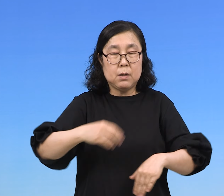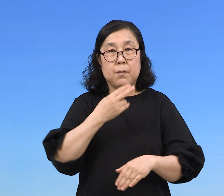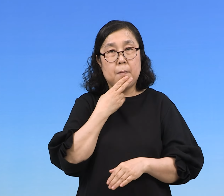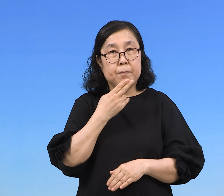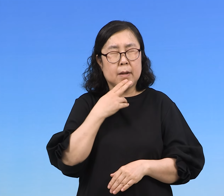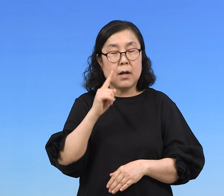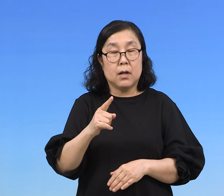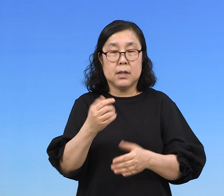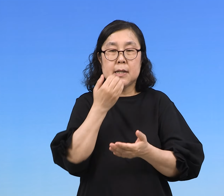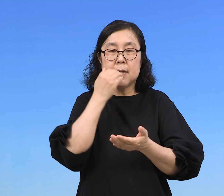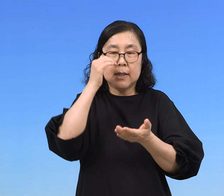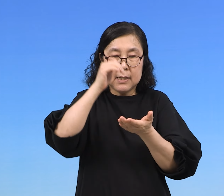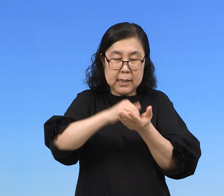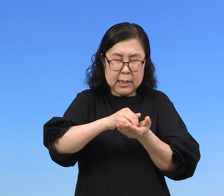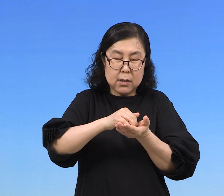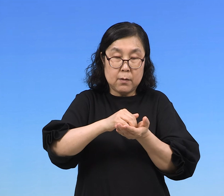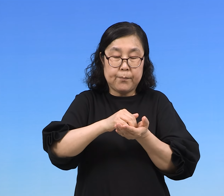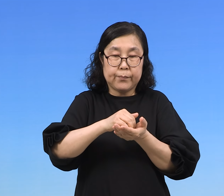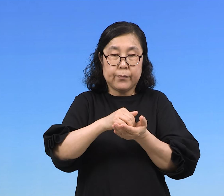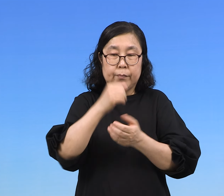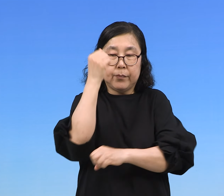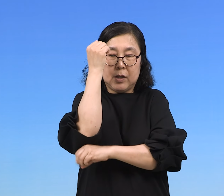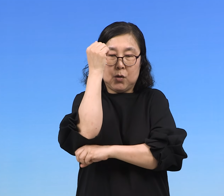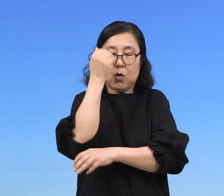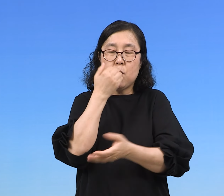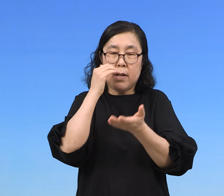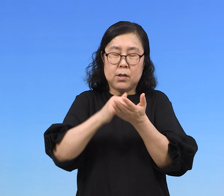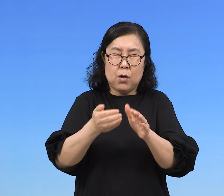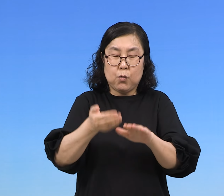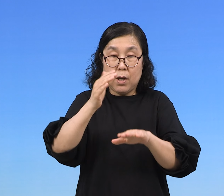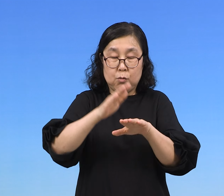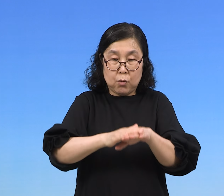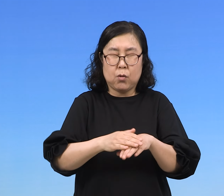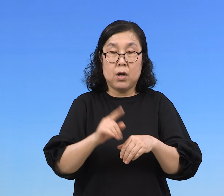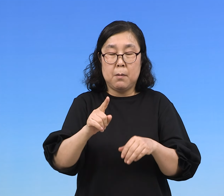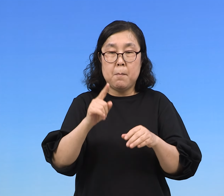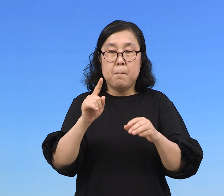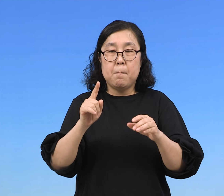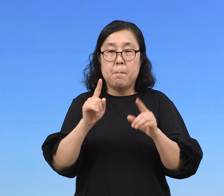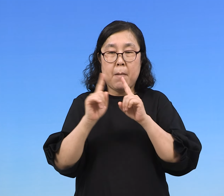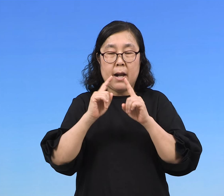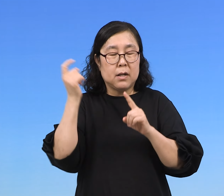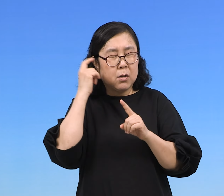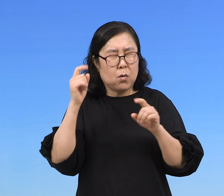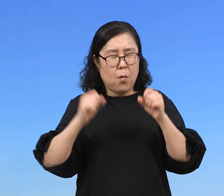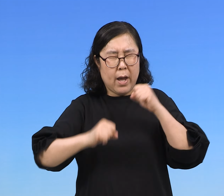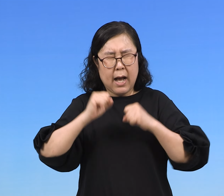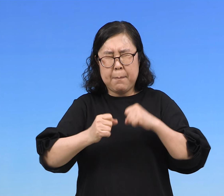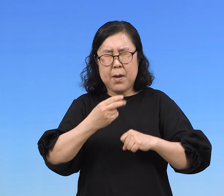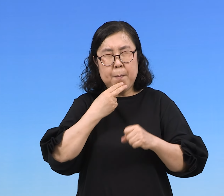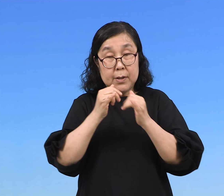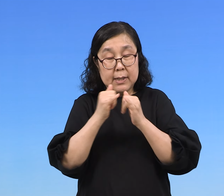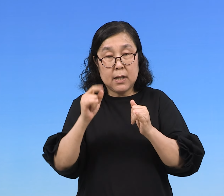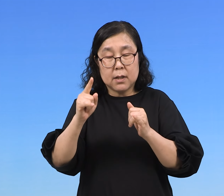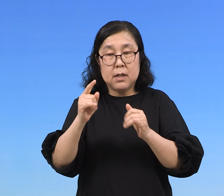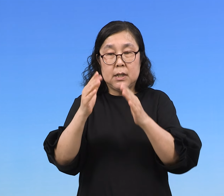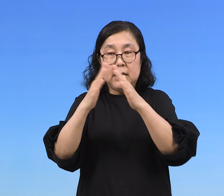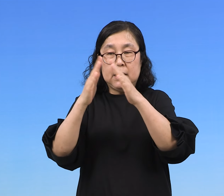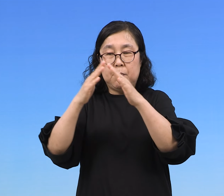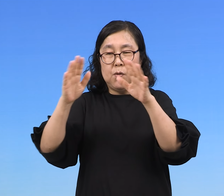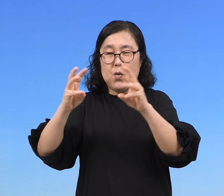아니하나니 이는 주추를 반석 위에 놓은 까닭이요. 또 26절. 나의 이 말을 듣고 행하지 아니하는 자는 그